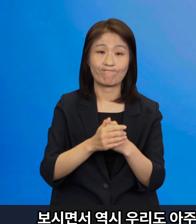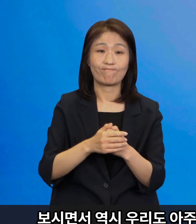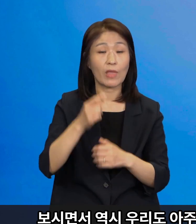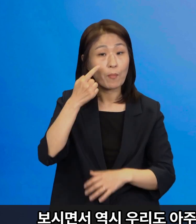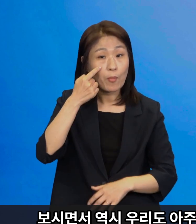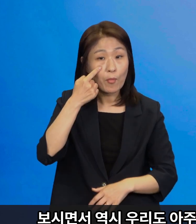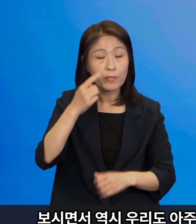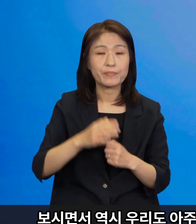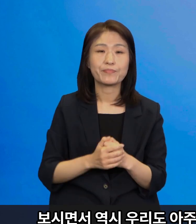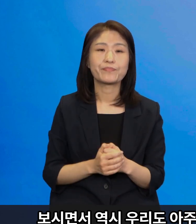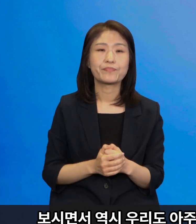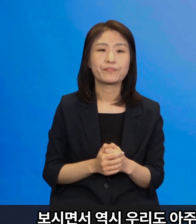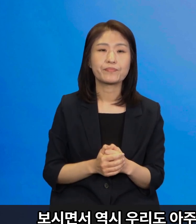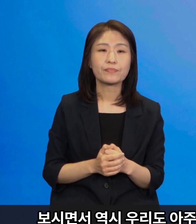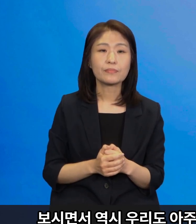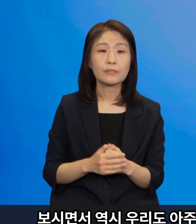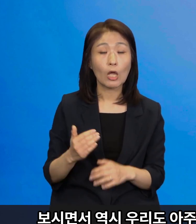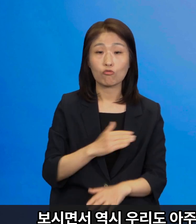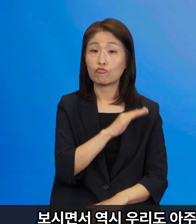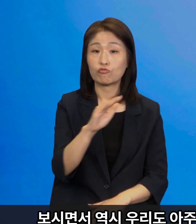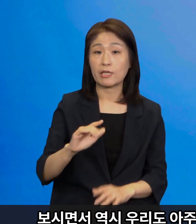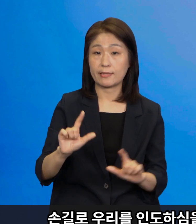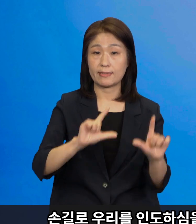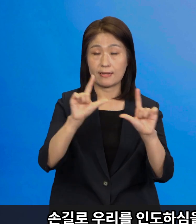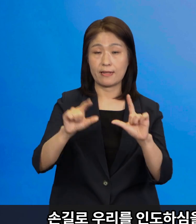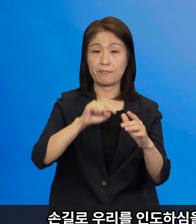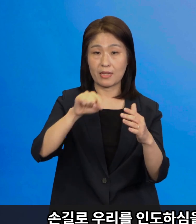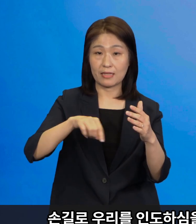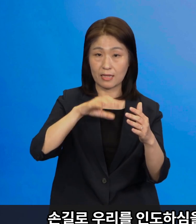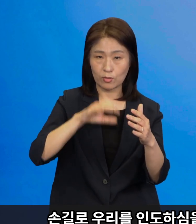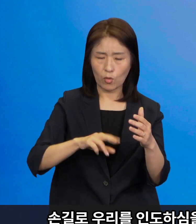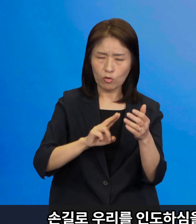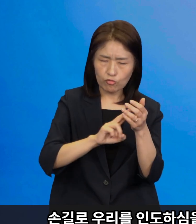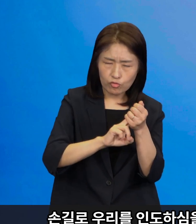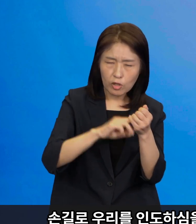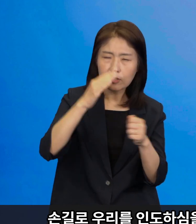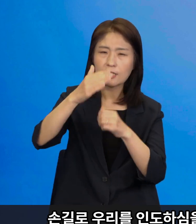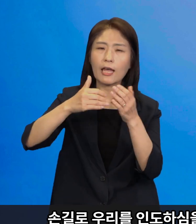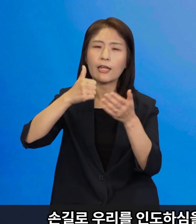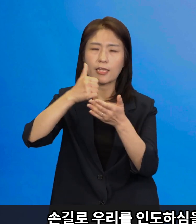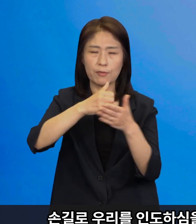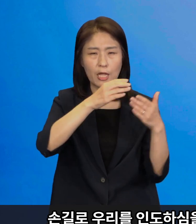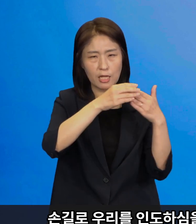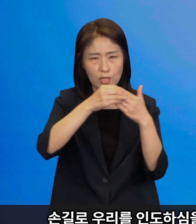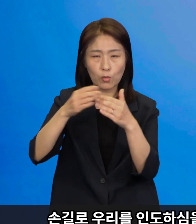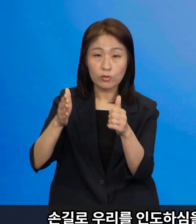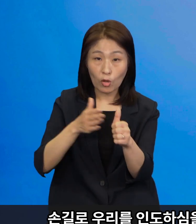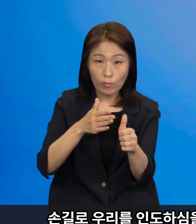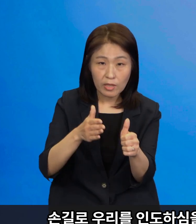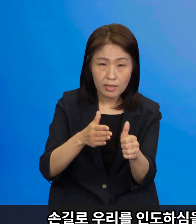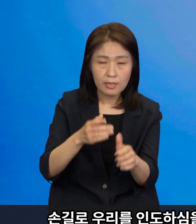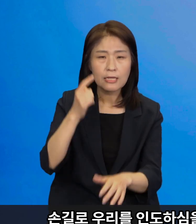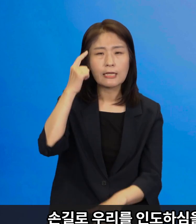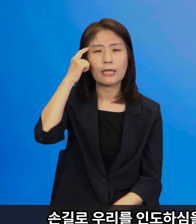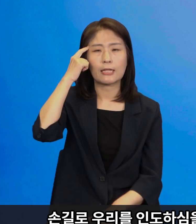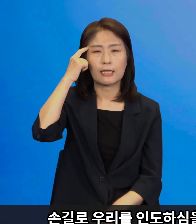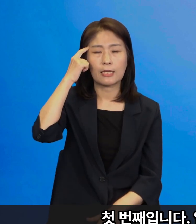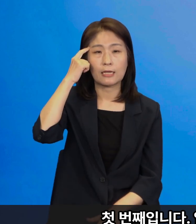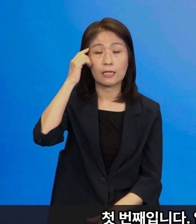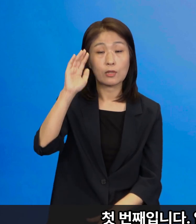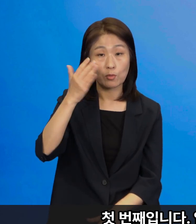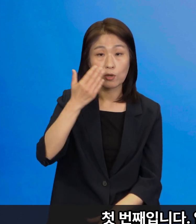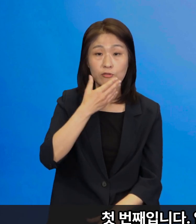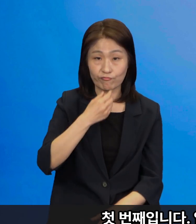아주 사소한 일상 가운데 하나님이 섭리하고 손길로 우리를 인도하심을 깨닫는 여러분 되시기를 축복합니다. 자,